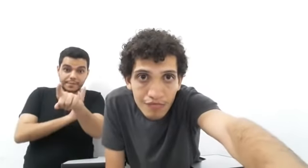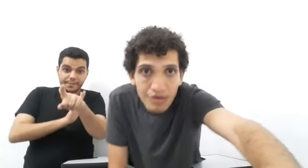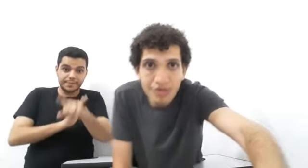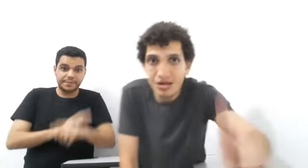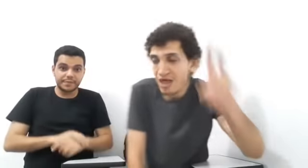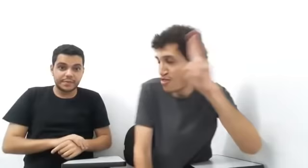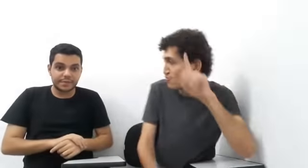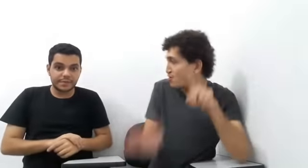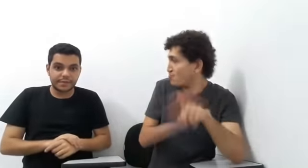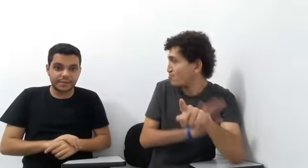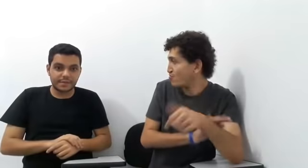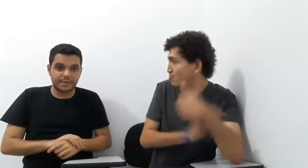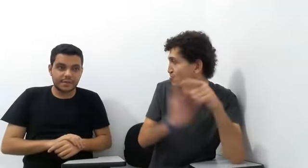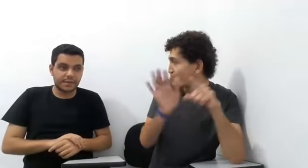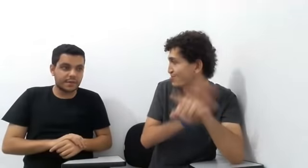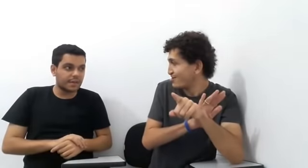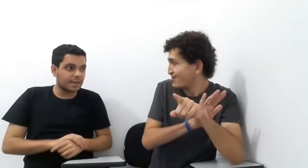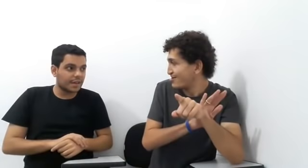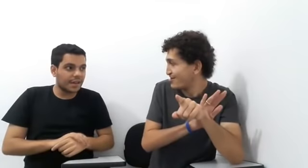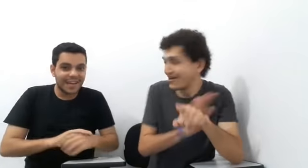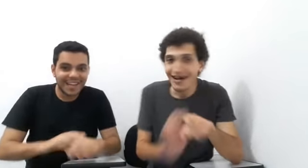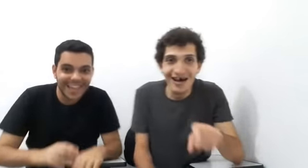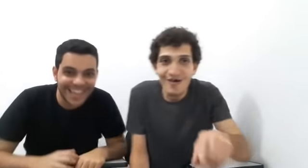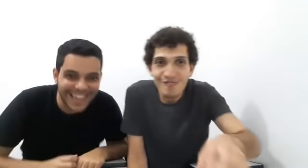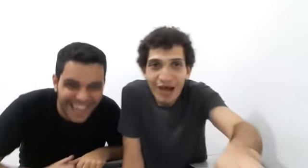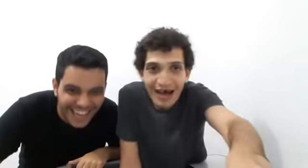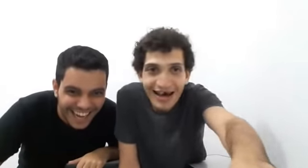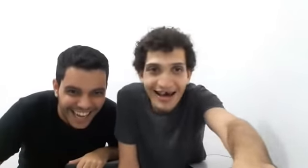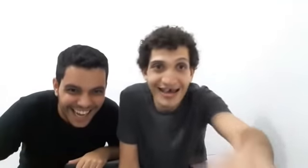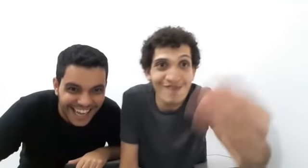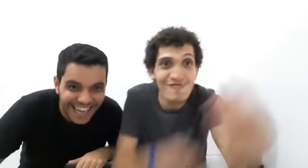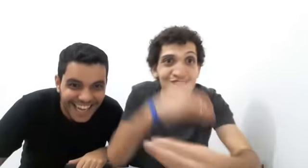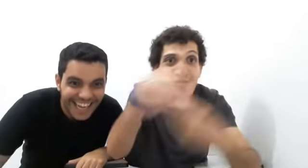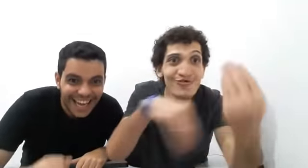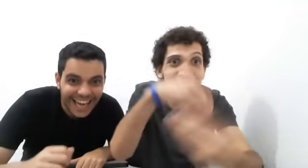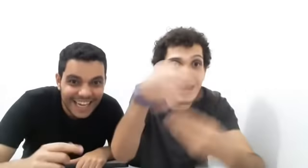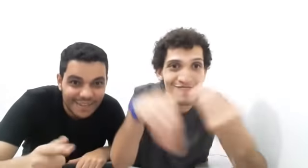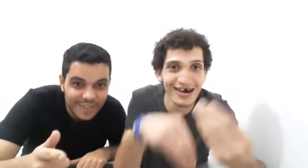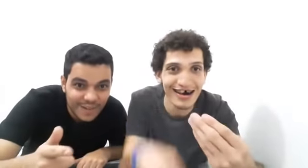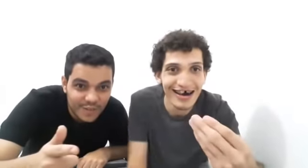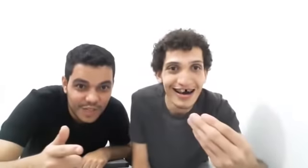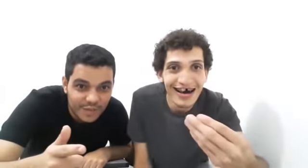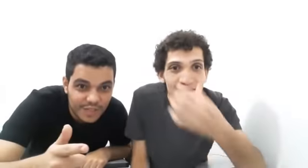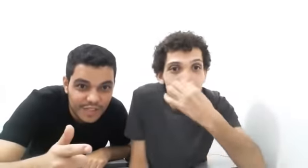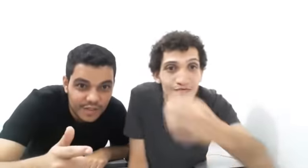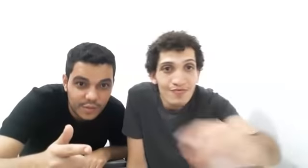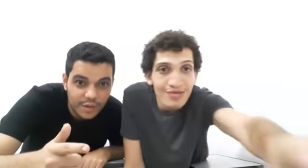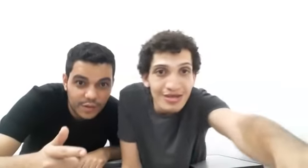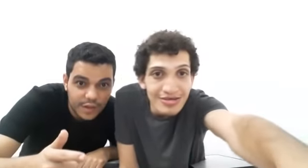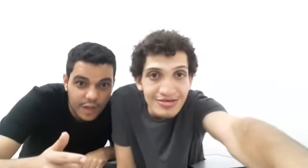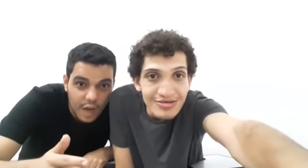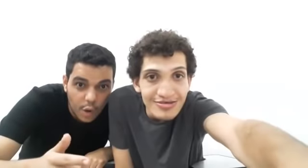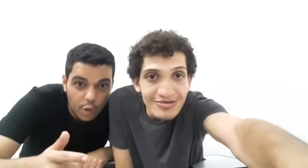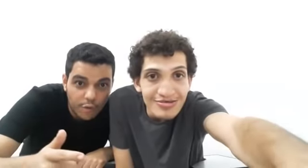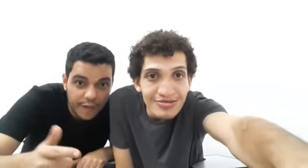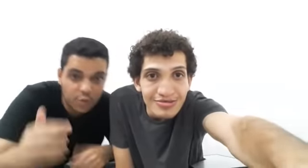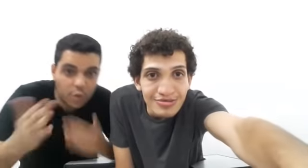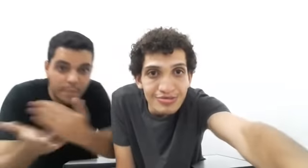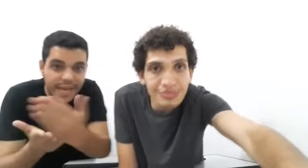Você lembra da primeira pergunta? Vamos lá, primeiro programa. Vocês, como o governo começa